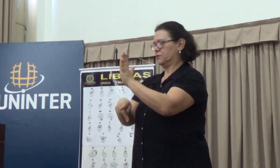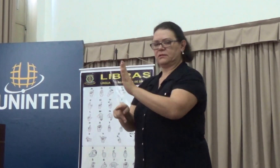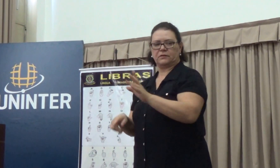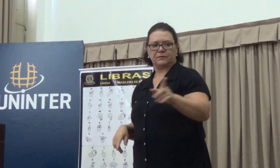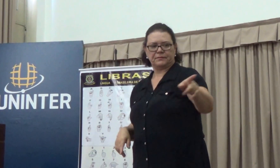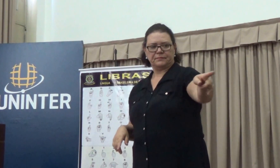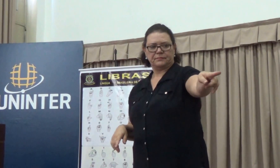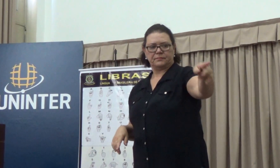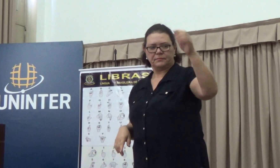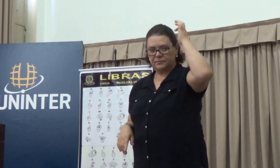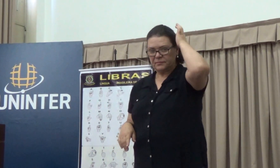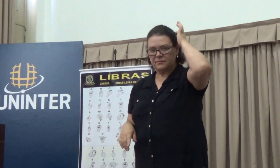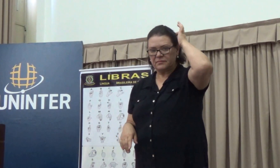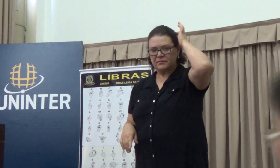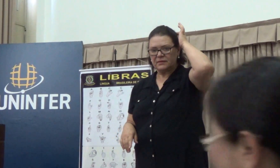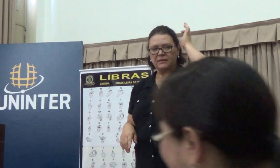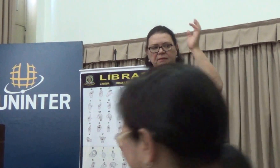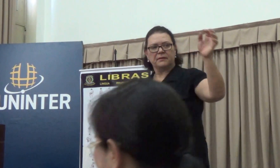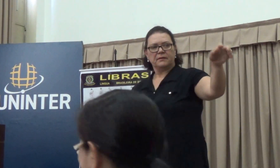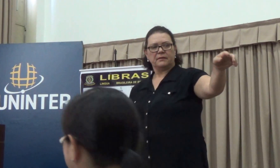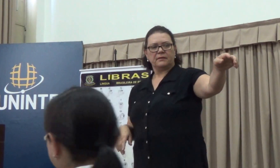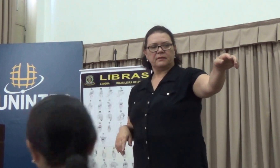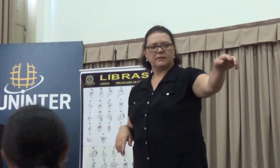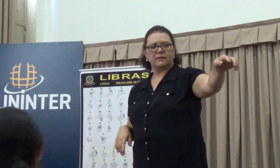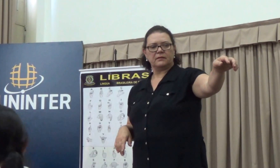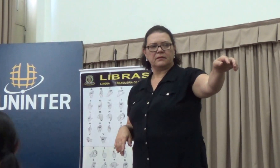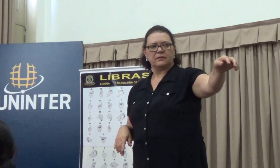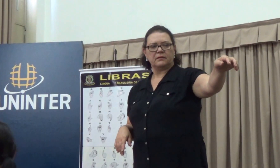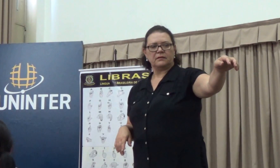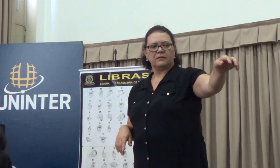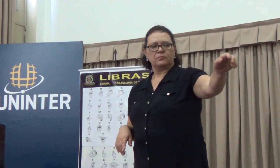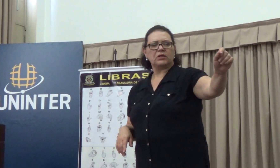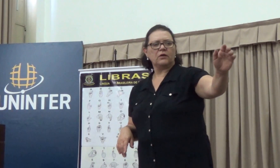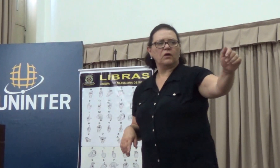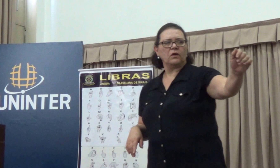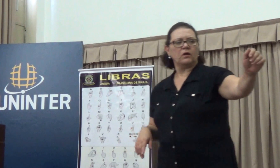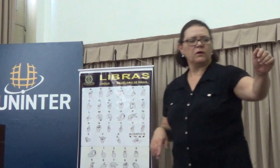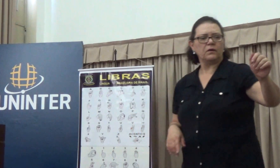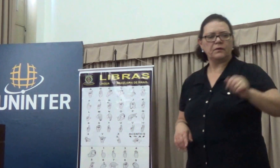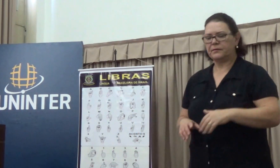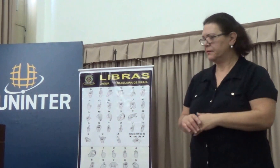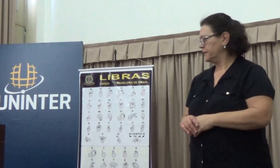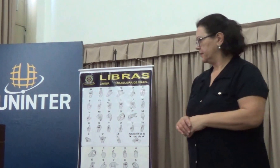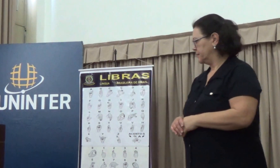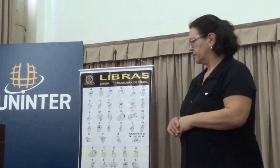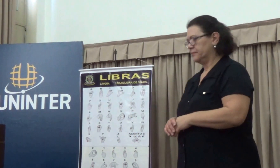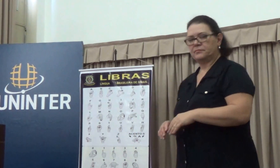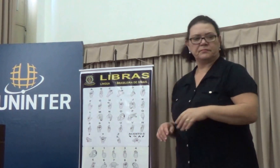ali o Rafael Quem ainda não assinou por favor antes de sair assim